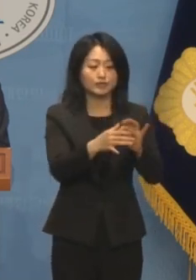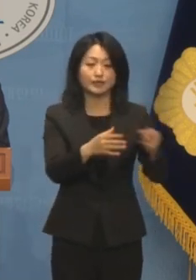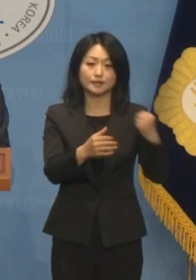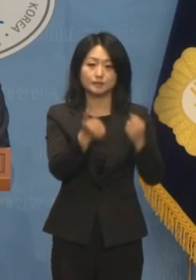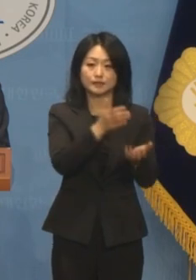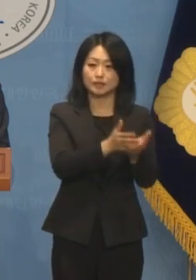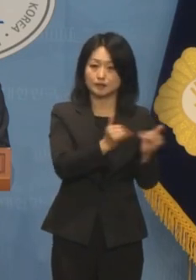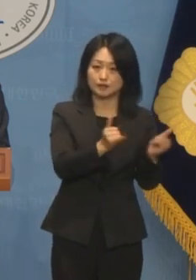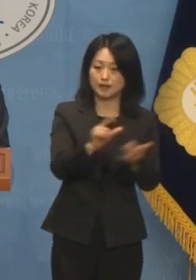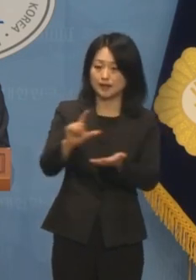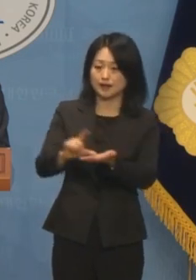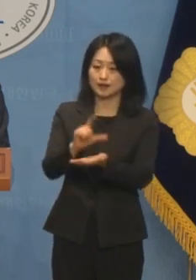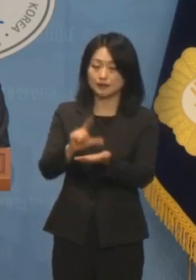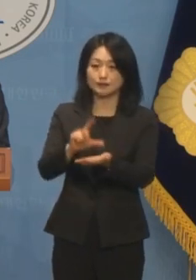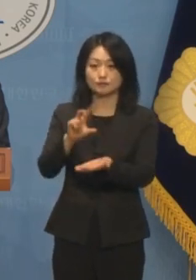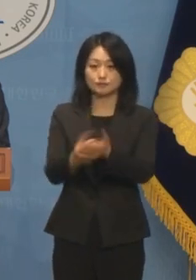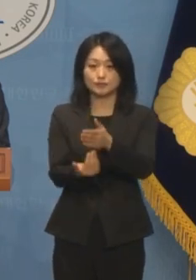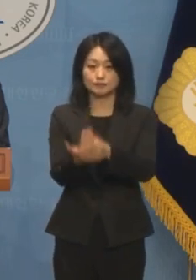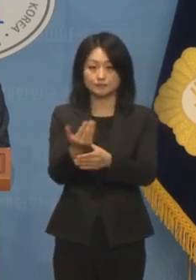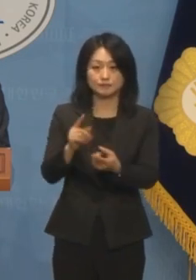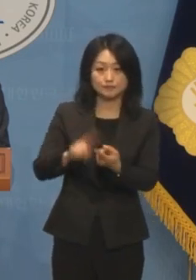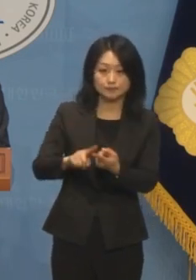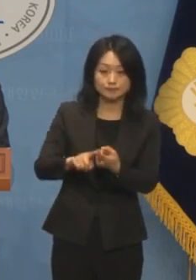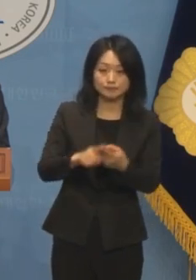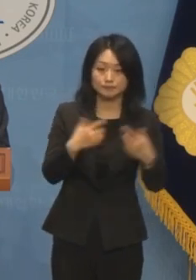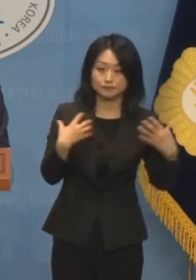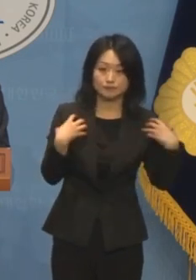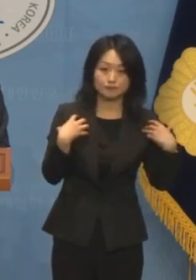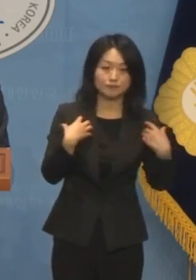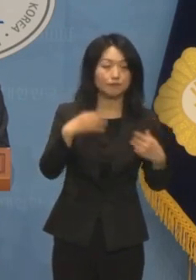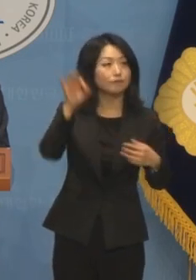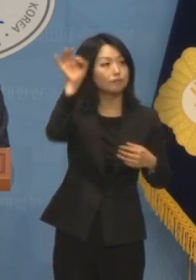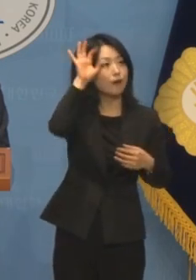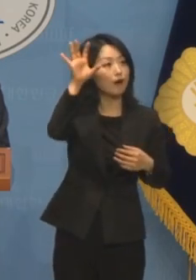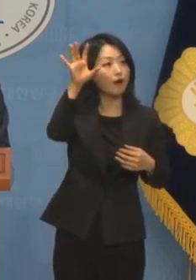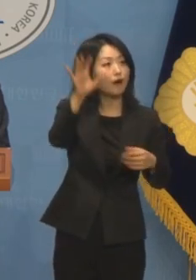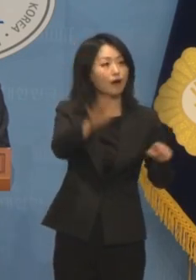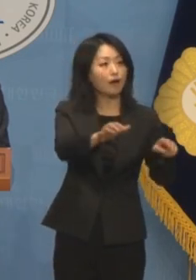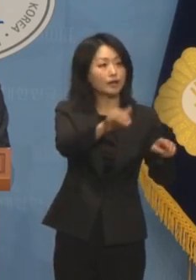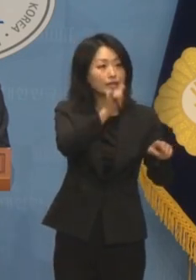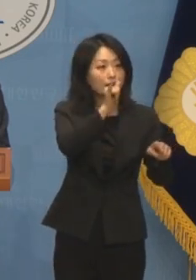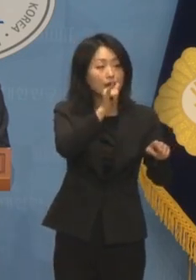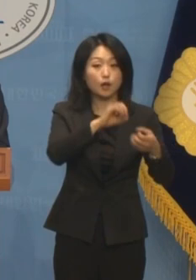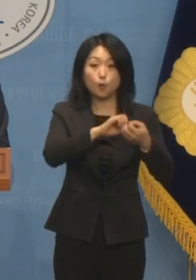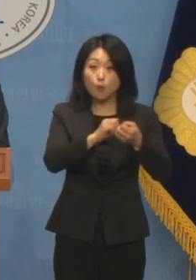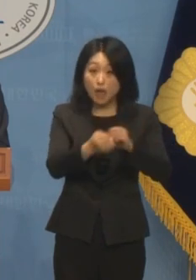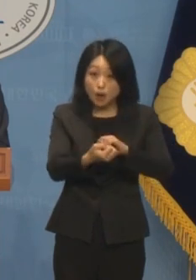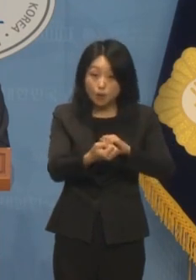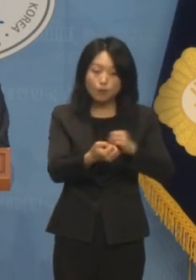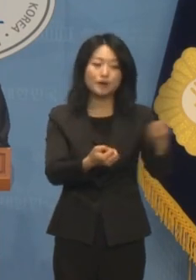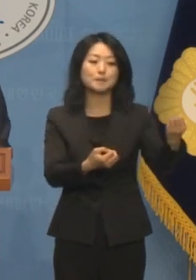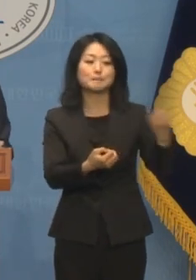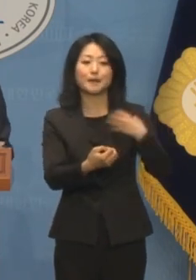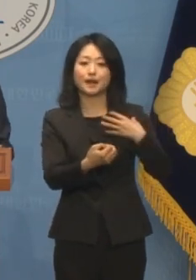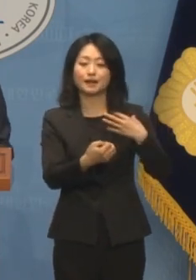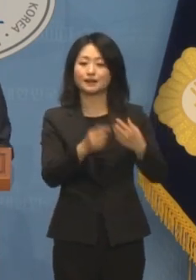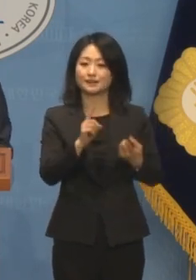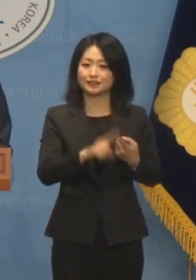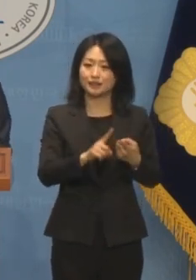대변인이 라인 사태와 관련해 정부가 멍 때리고 있었다는 것은 왜곡이라고 강변하고 나선